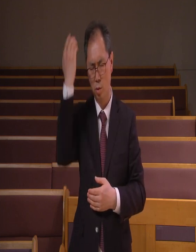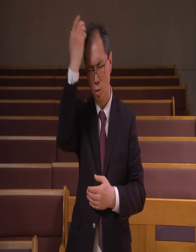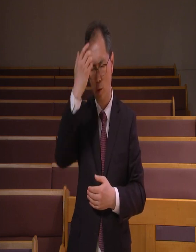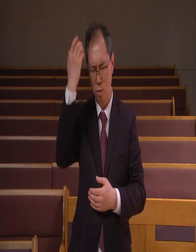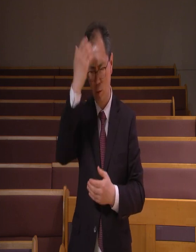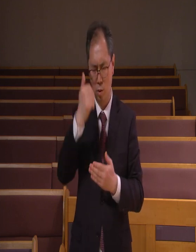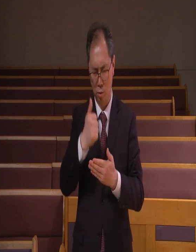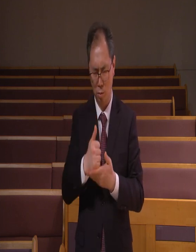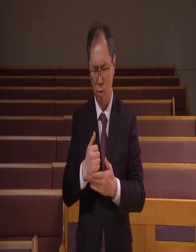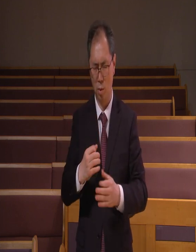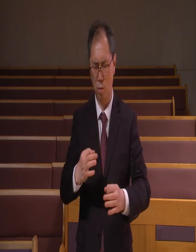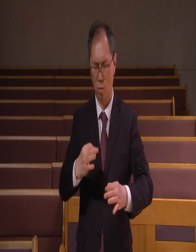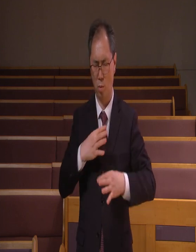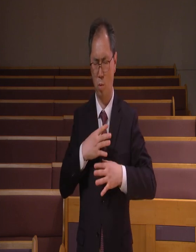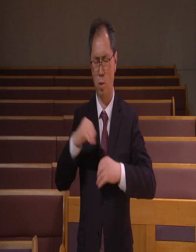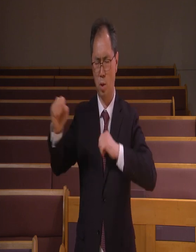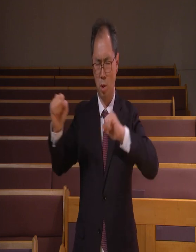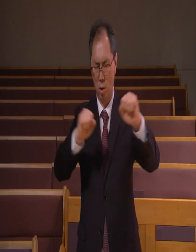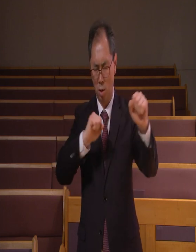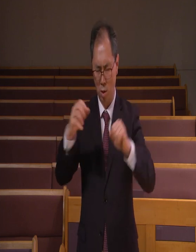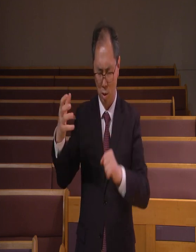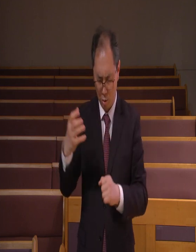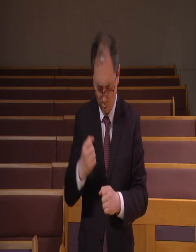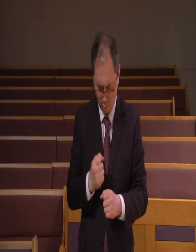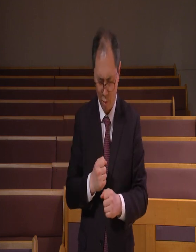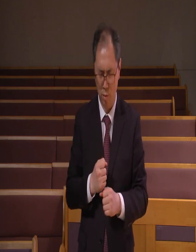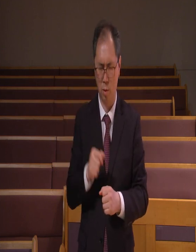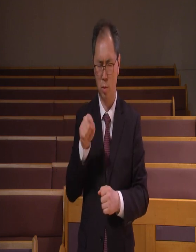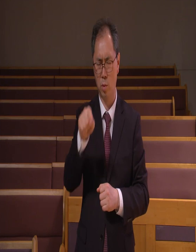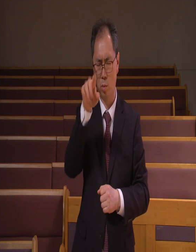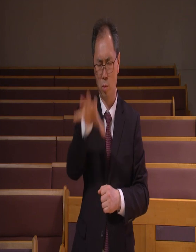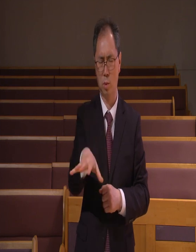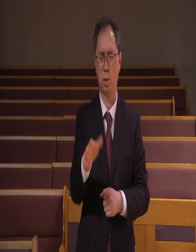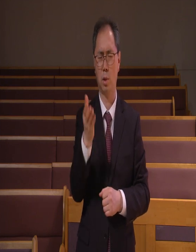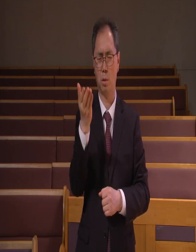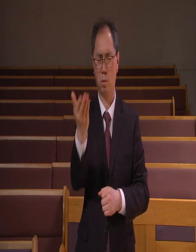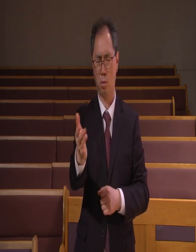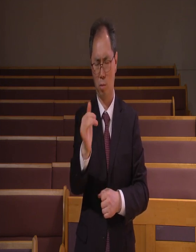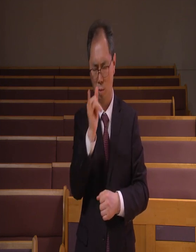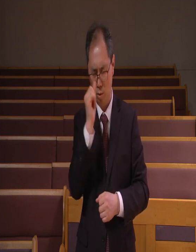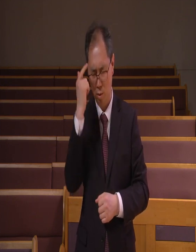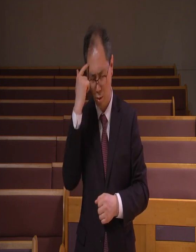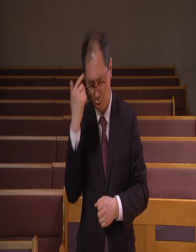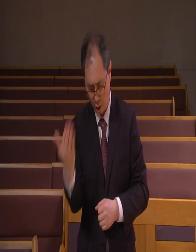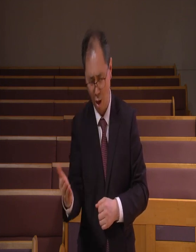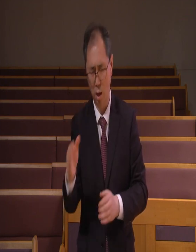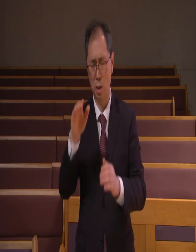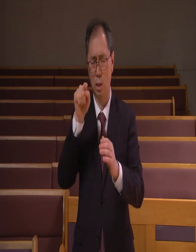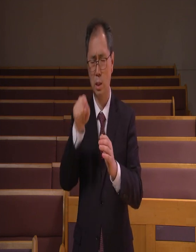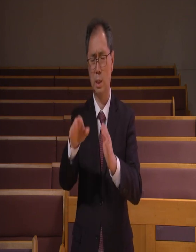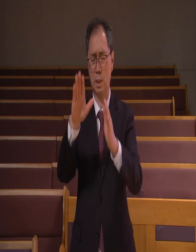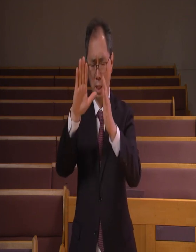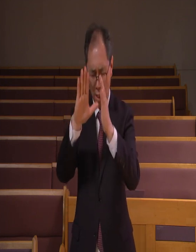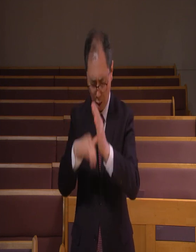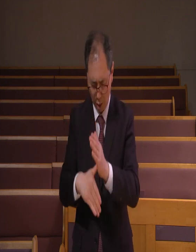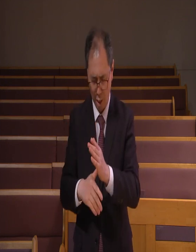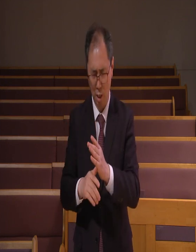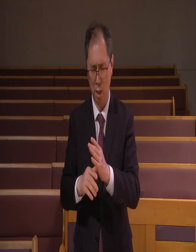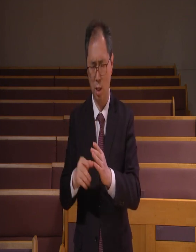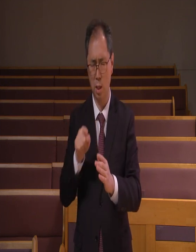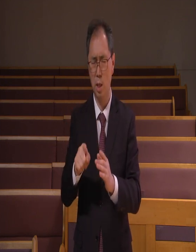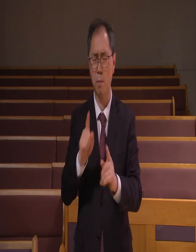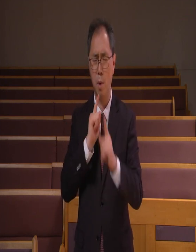성령님의 놀라운 역사하심이 거기 너 있었는가? 그때에 말씀을